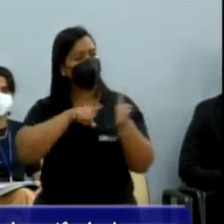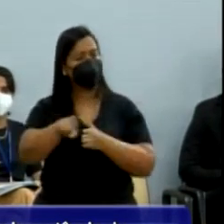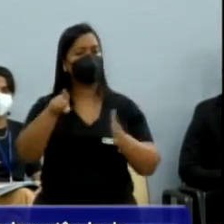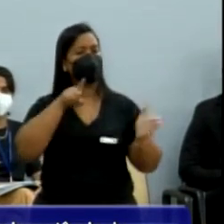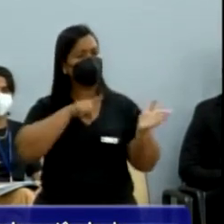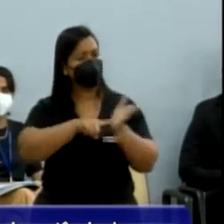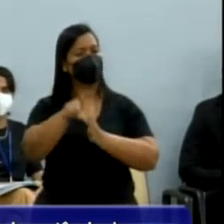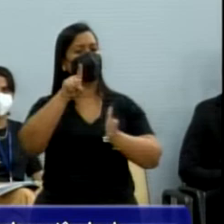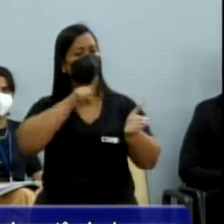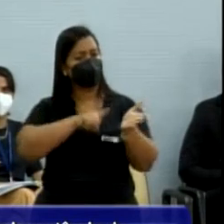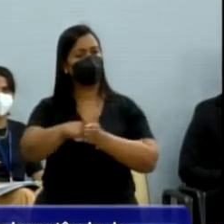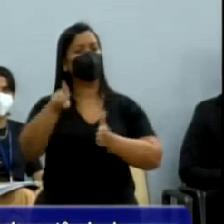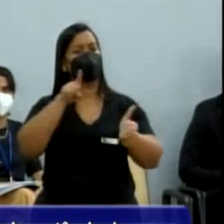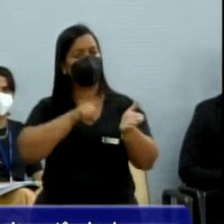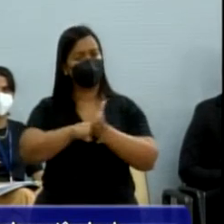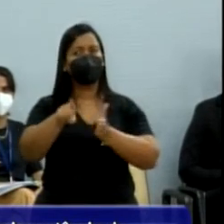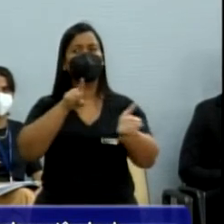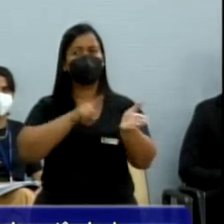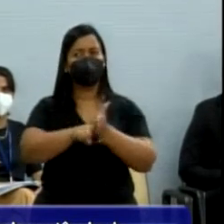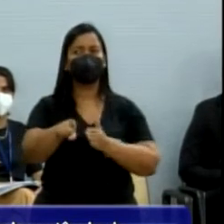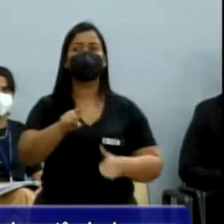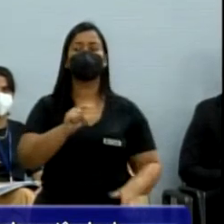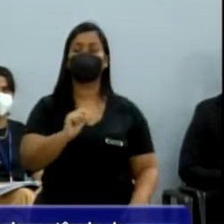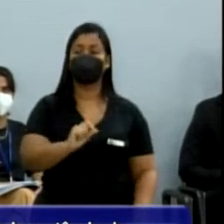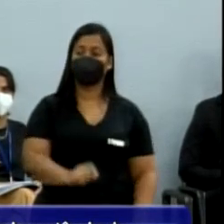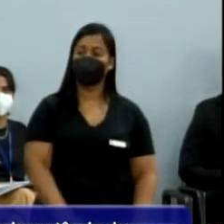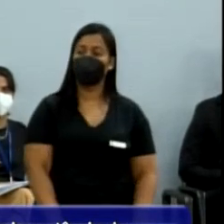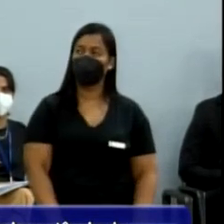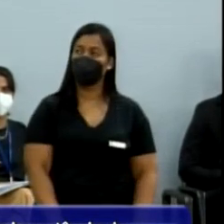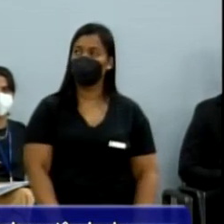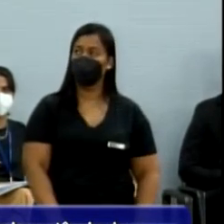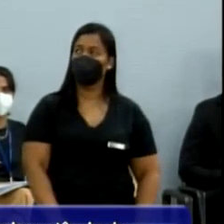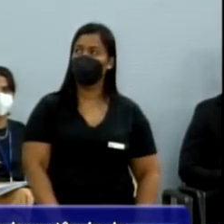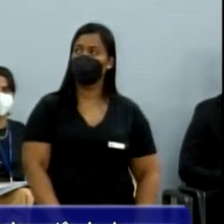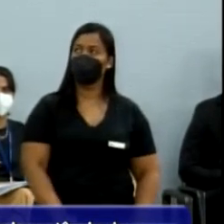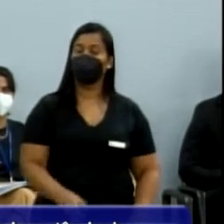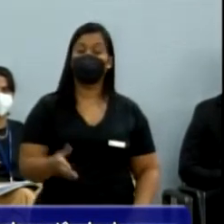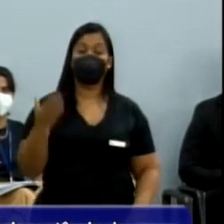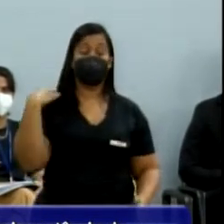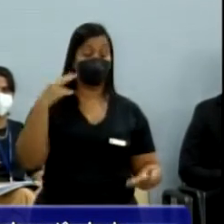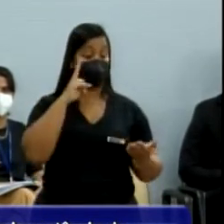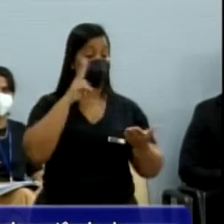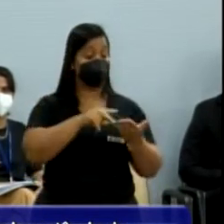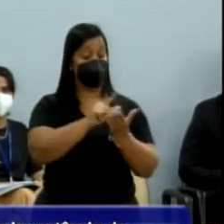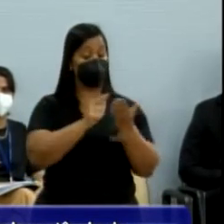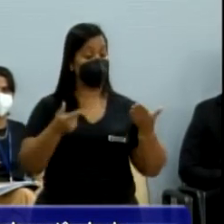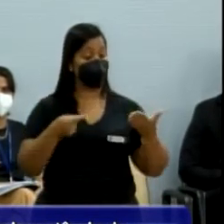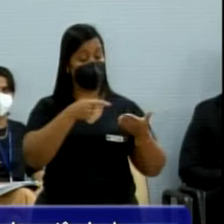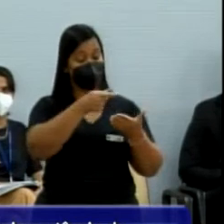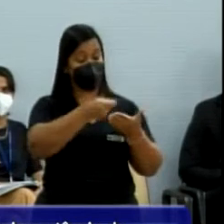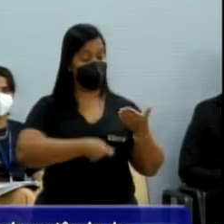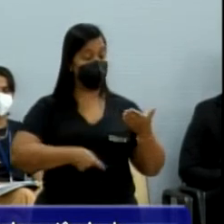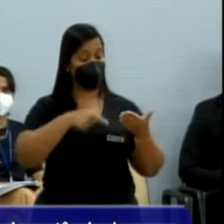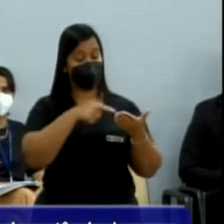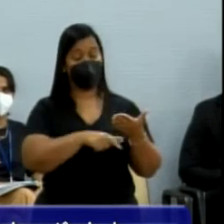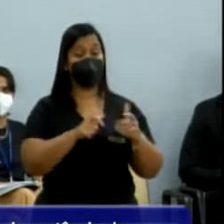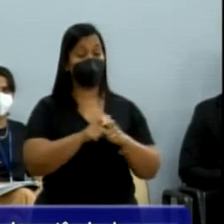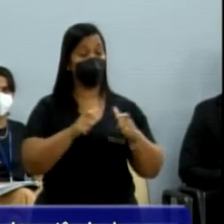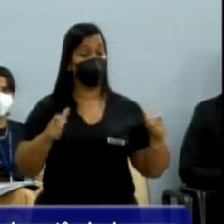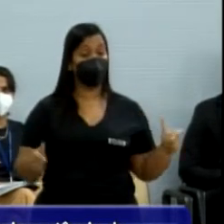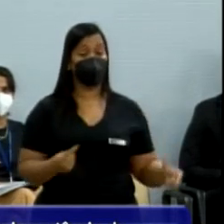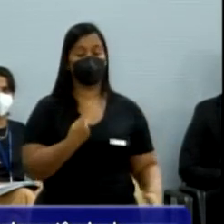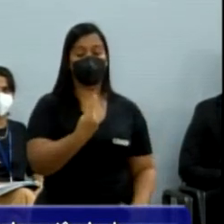vereadores e munícipes, imprensa. Nós tivemos uma matéria no diário mostrando um aumento de